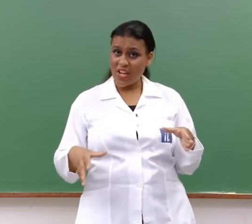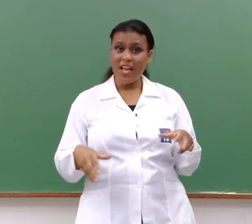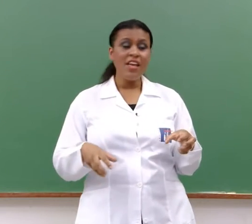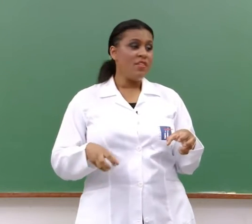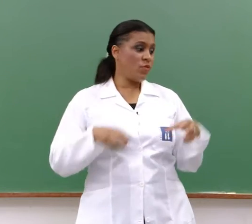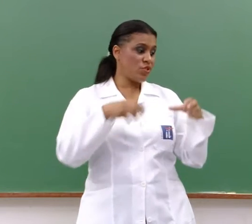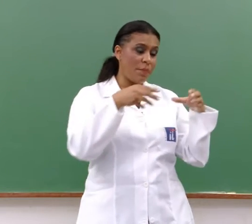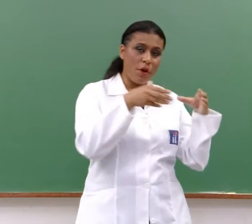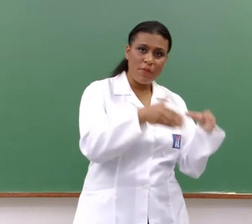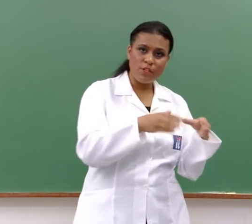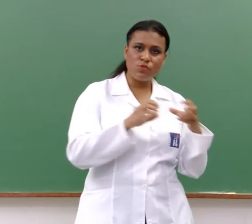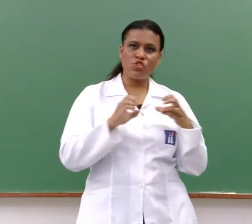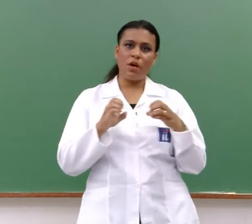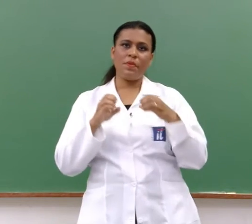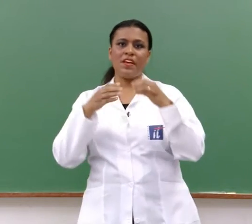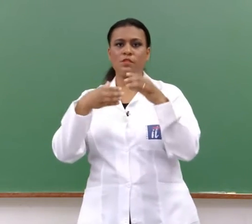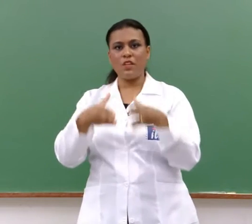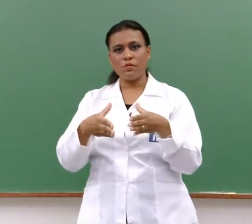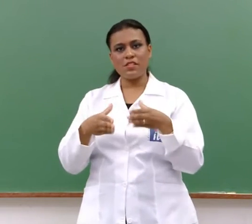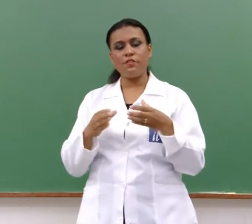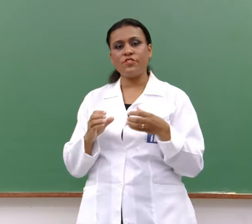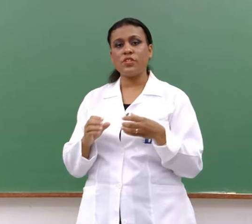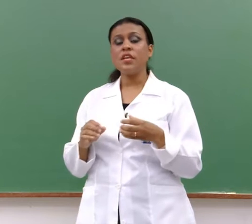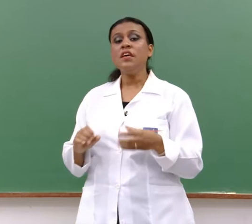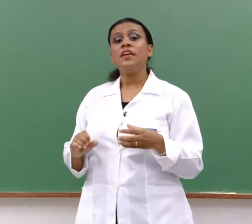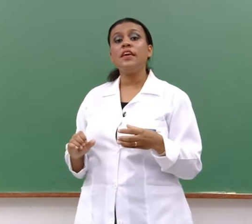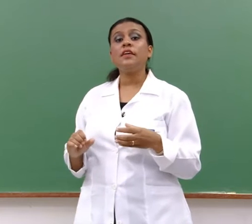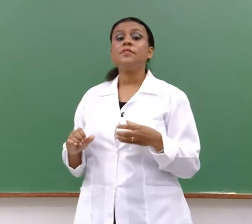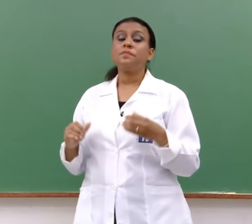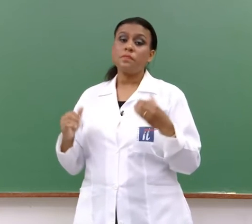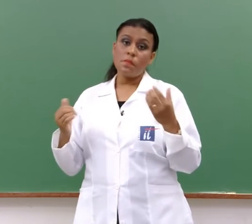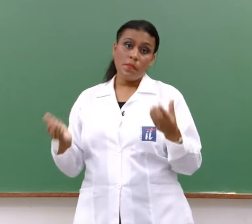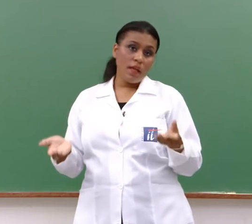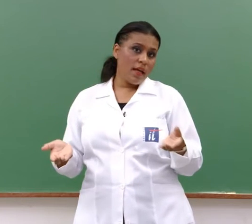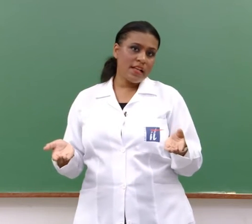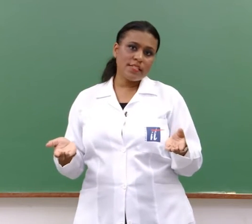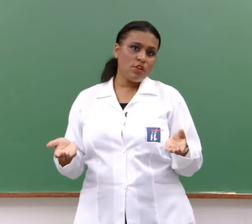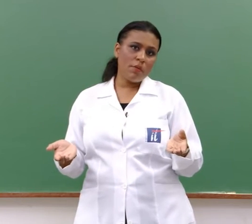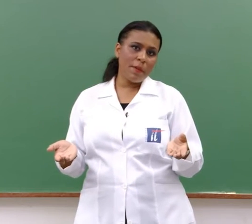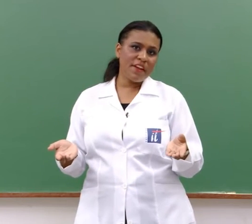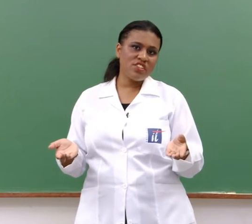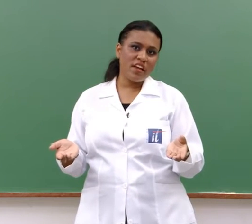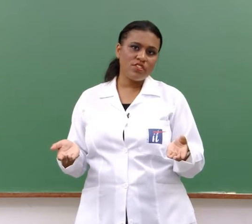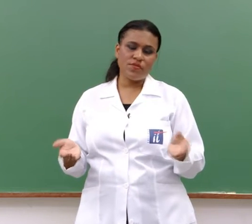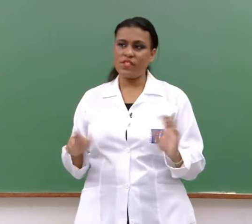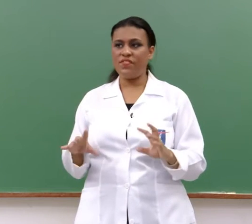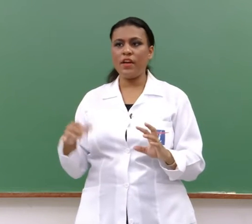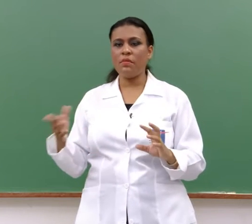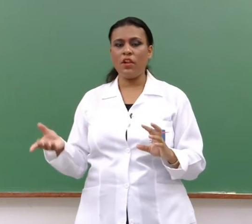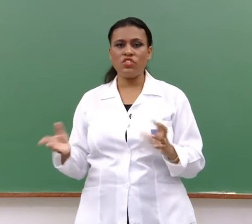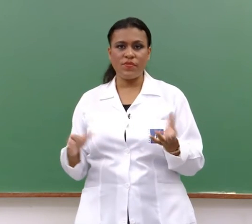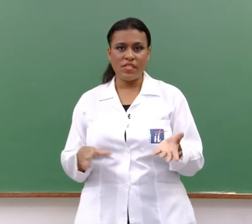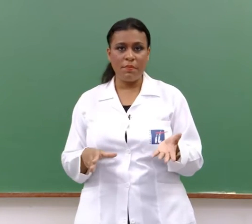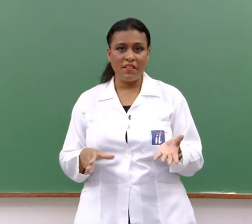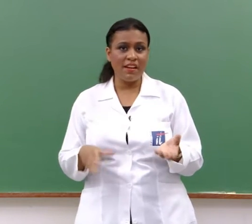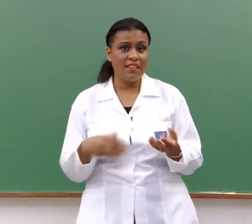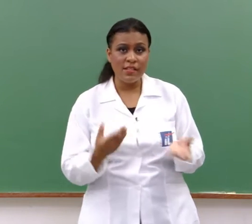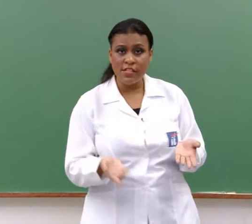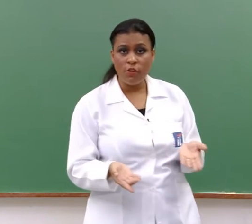achar. Vão sempre ao mesmo shopping, às mesmas lojas. E assim como é pra gente, você vai em uma loja, você é bem tratado, você conta